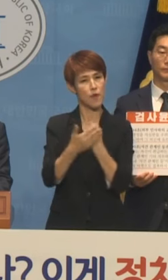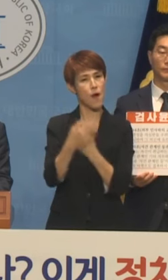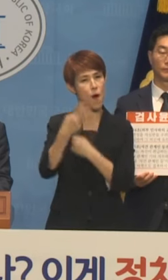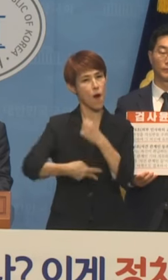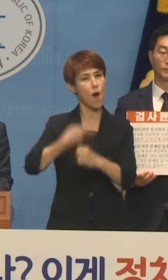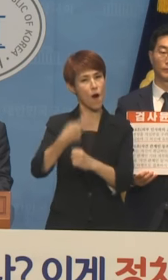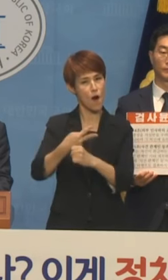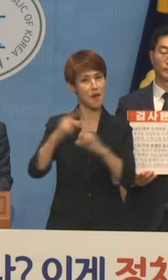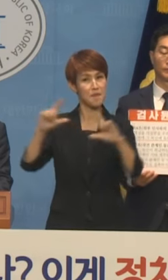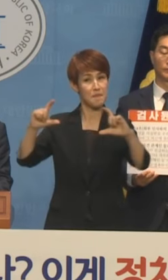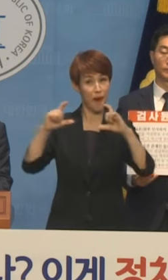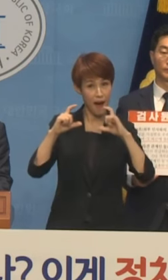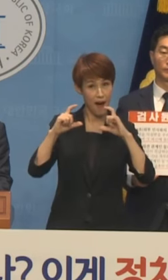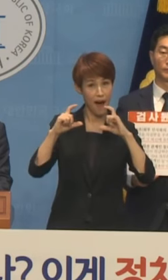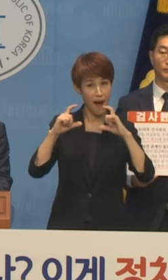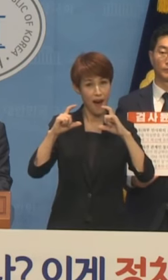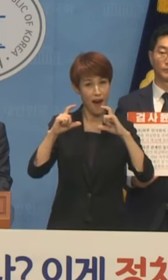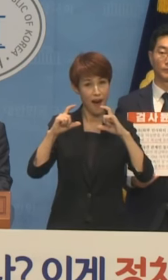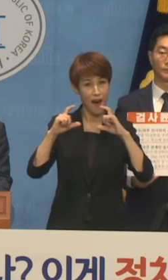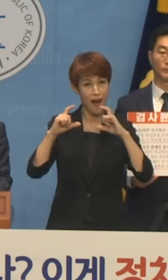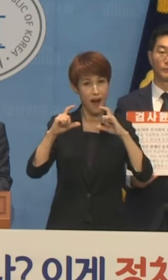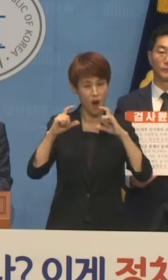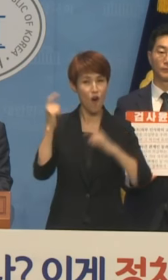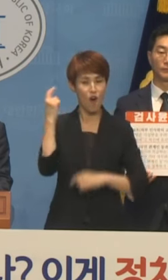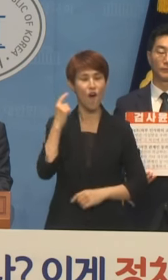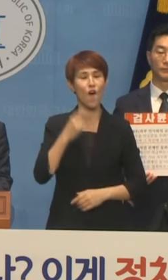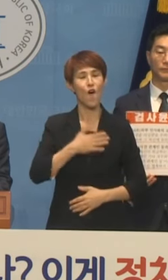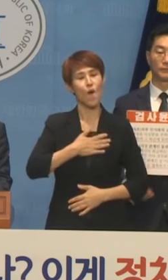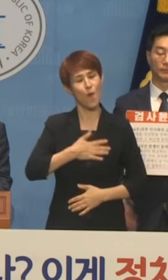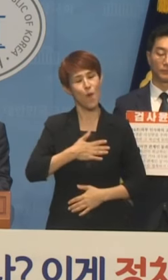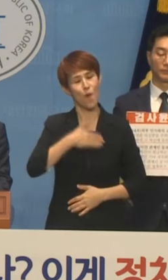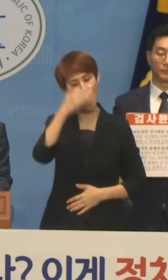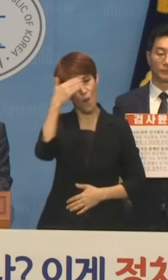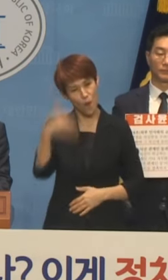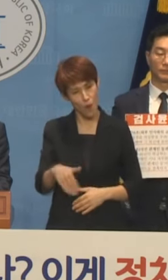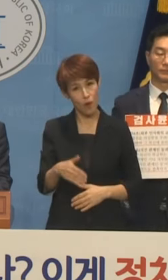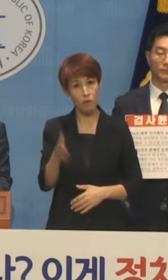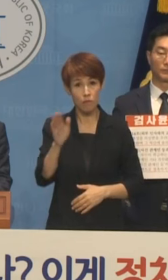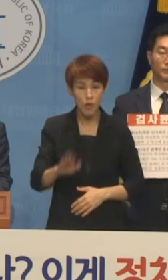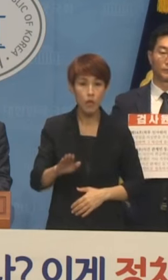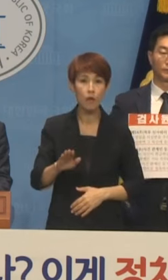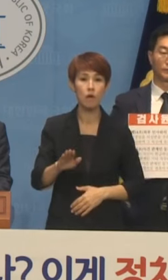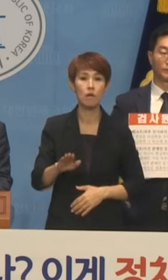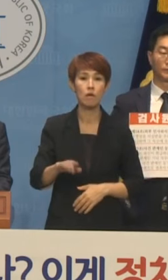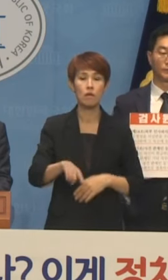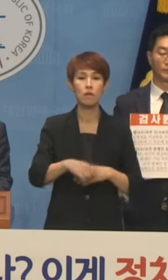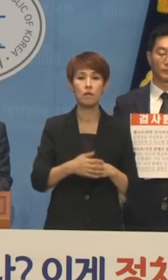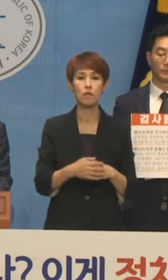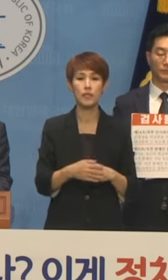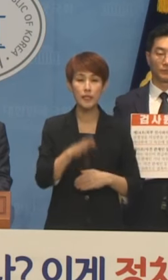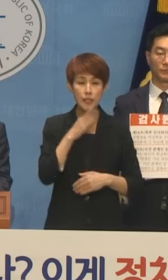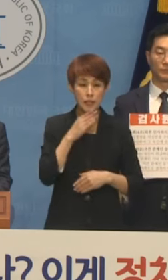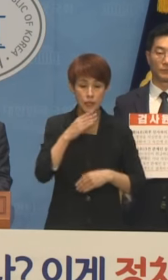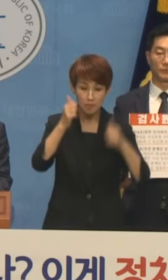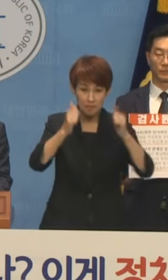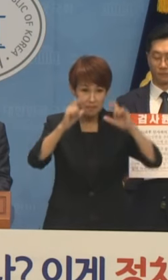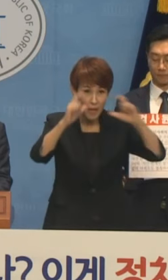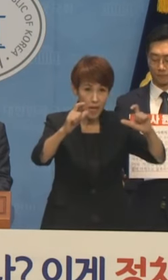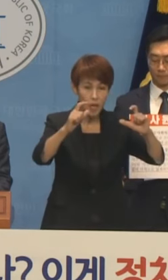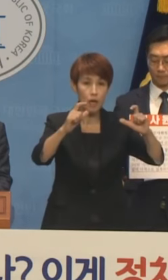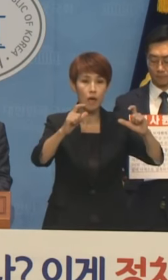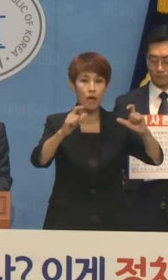2년이 선고된다는 말을 사전적으로 듣고 안심했으나 2017년 12월 6일 실제 선고된 1심